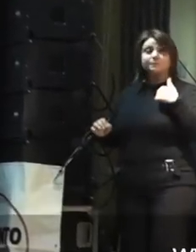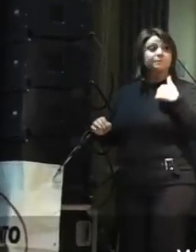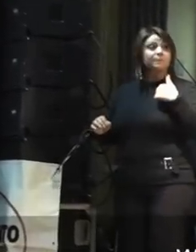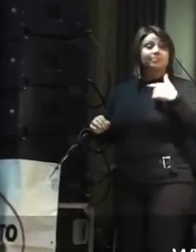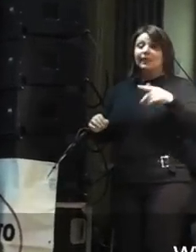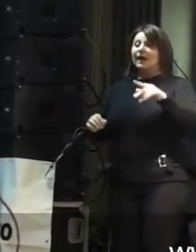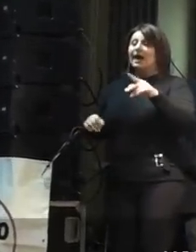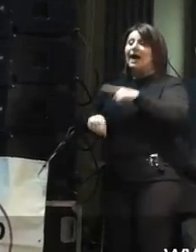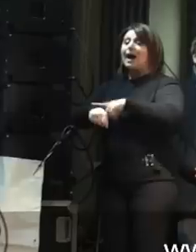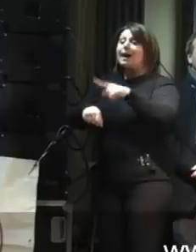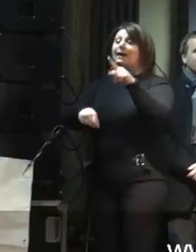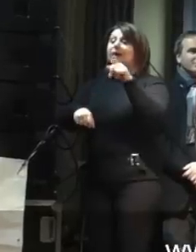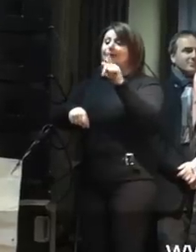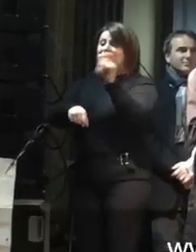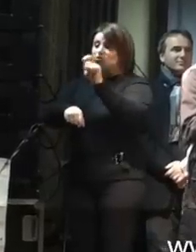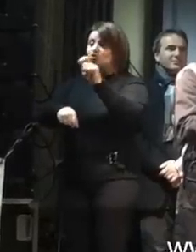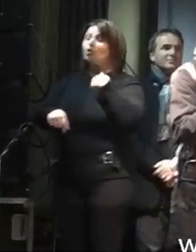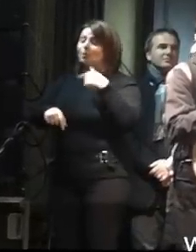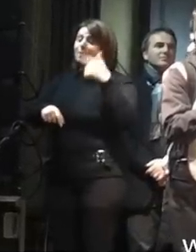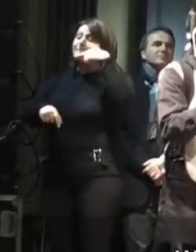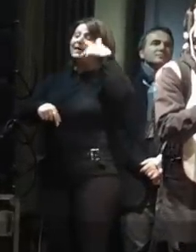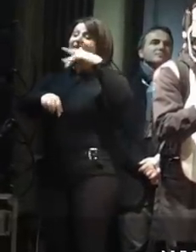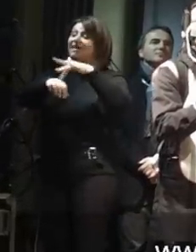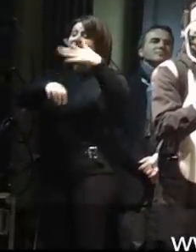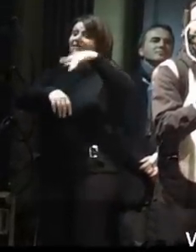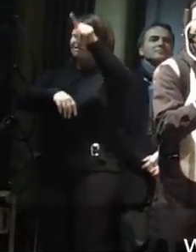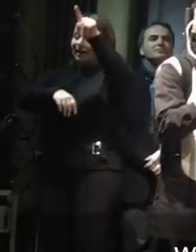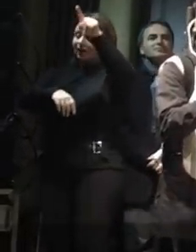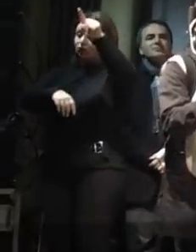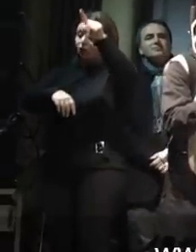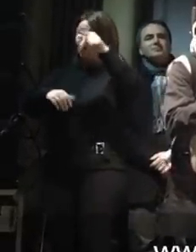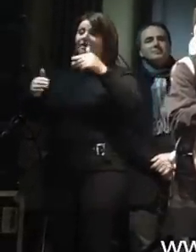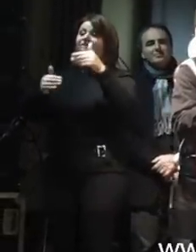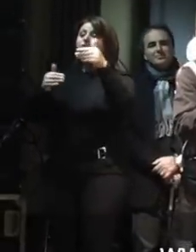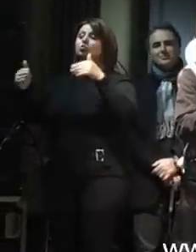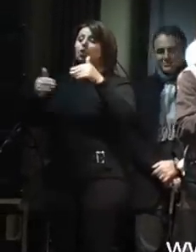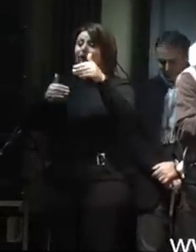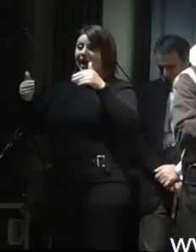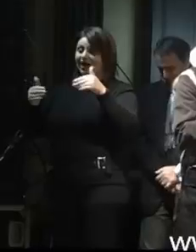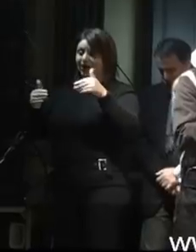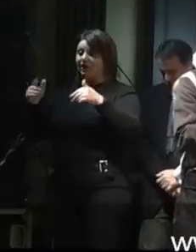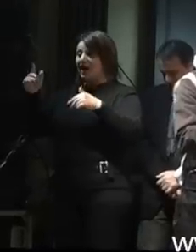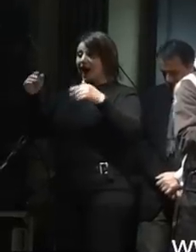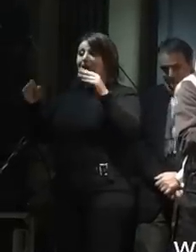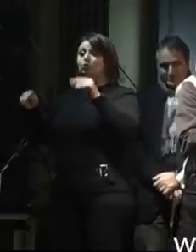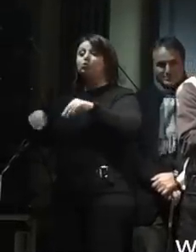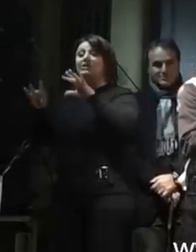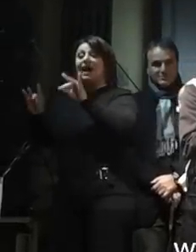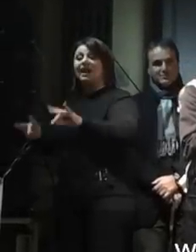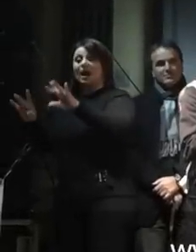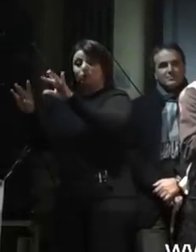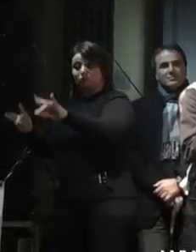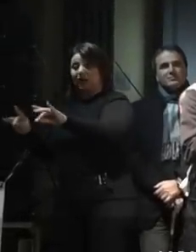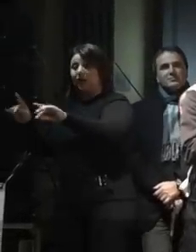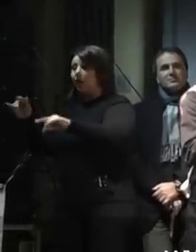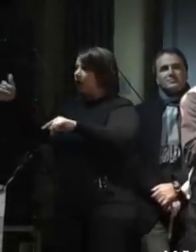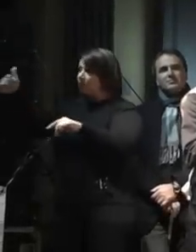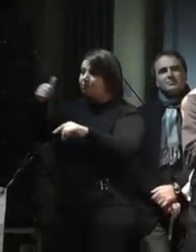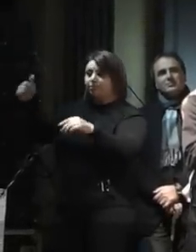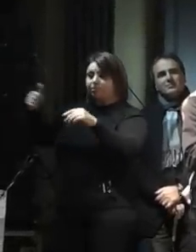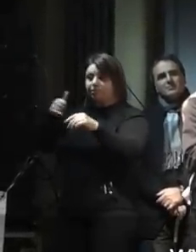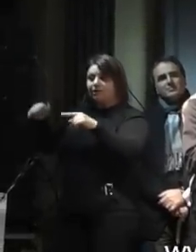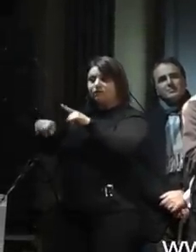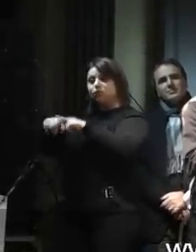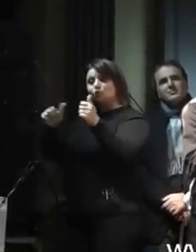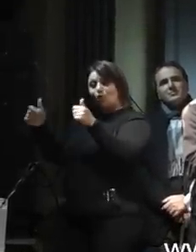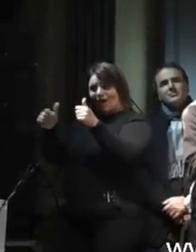alle 12, dove eravamo? A Benevento, e dato che alle 12 il fuso orario era normale per le persone in Australia, ci chiamavano dall'Australia e